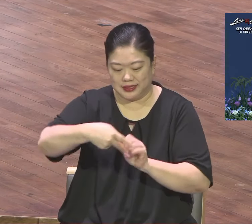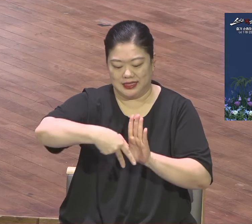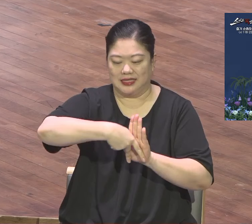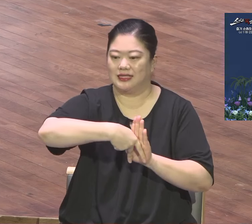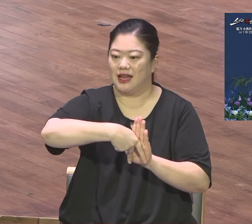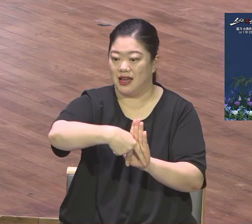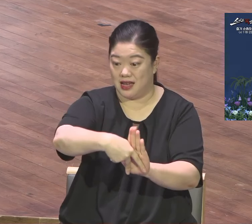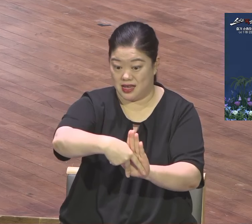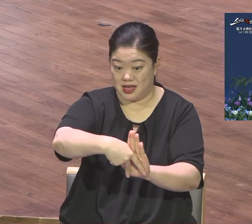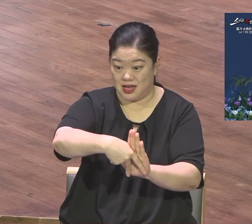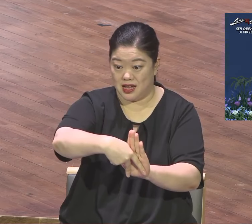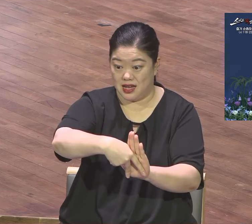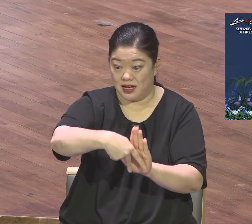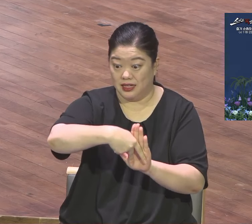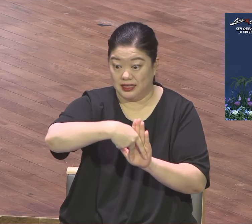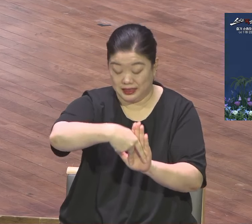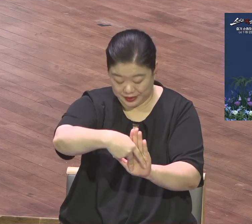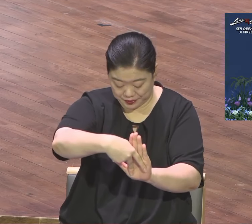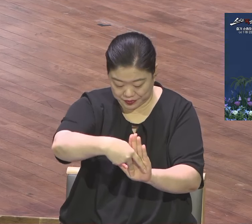예언서인데